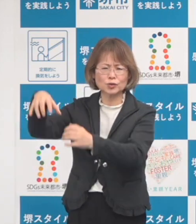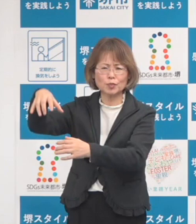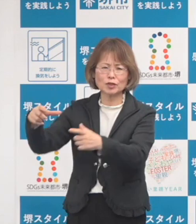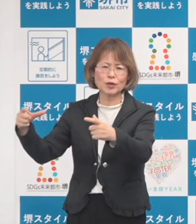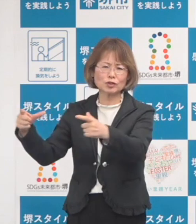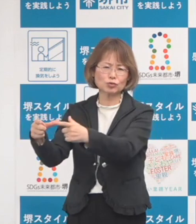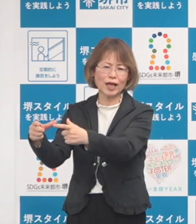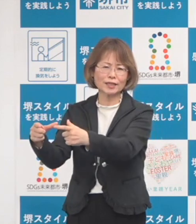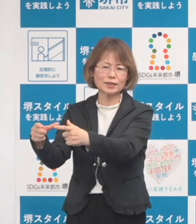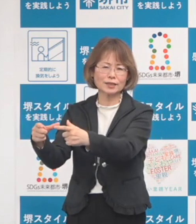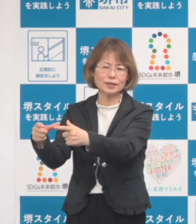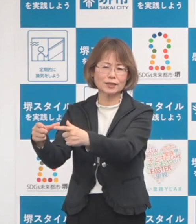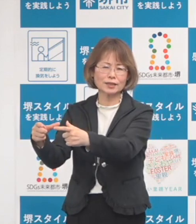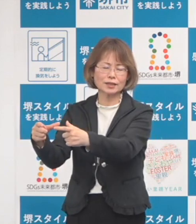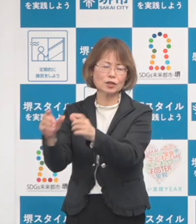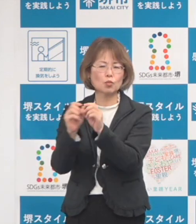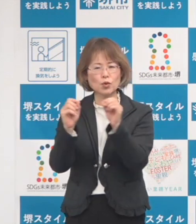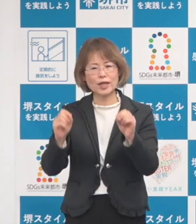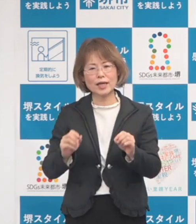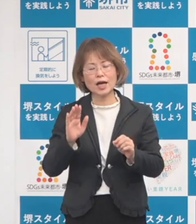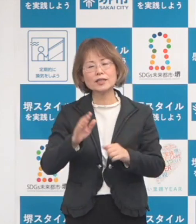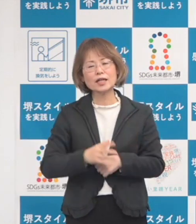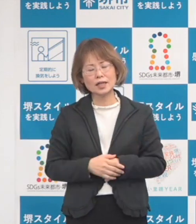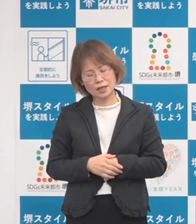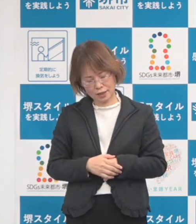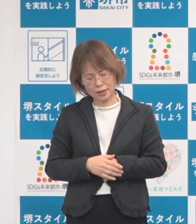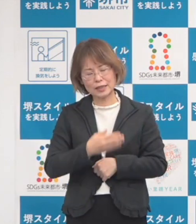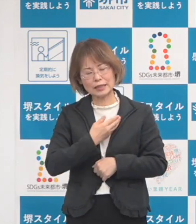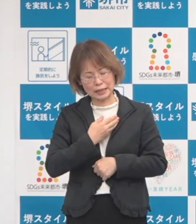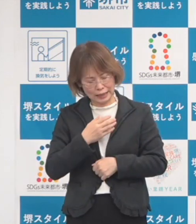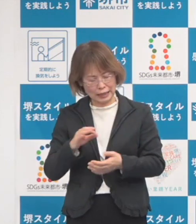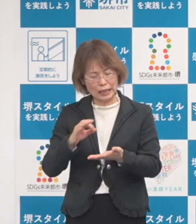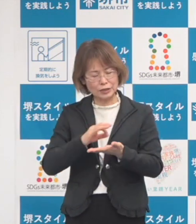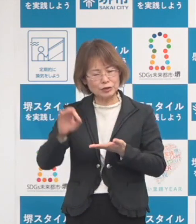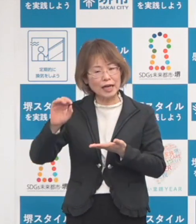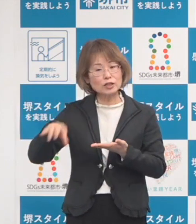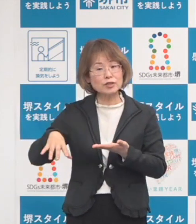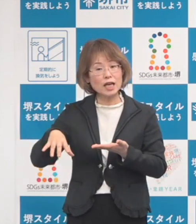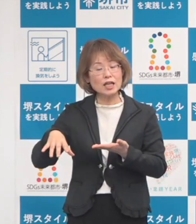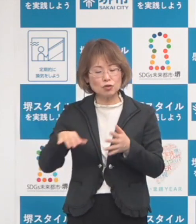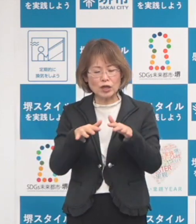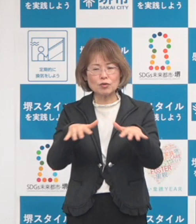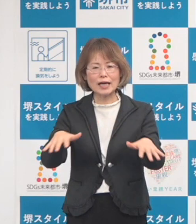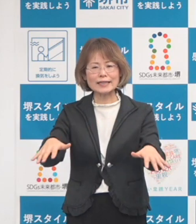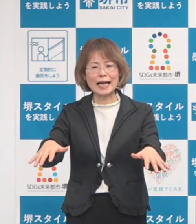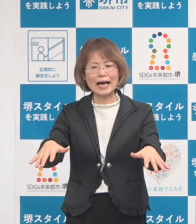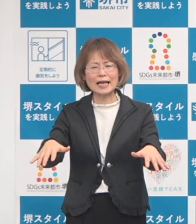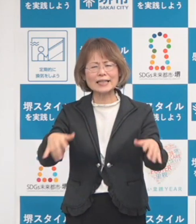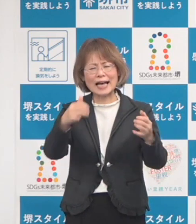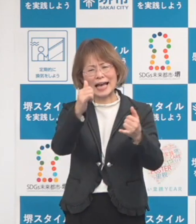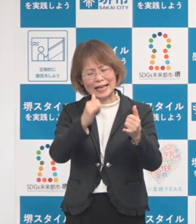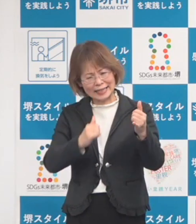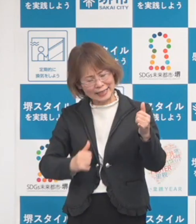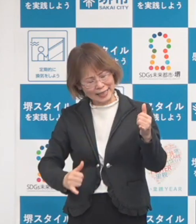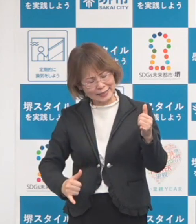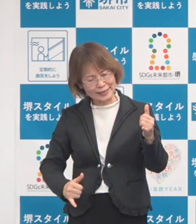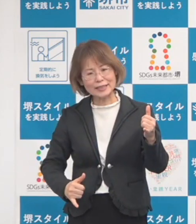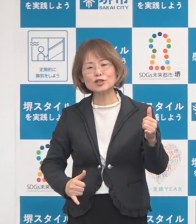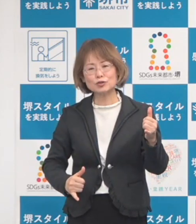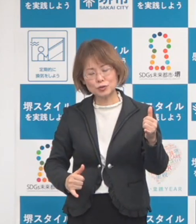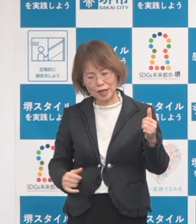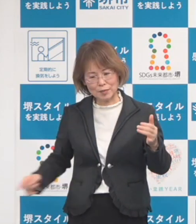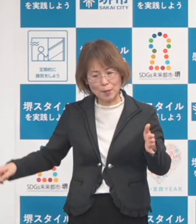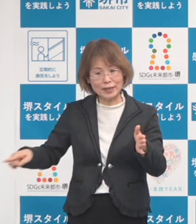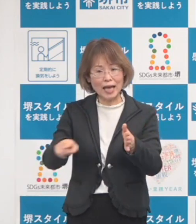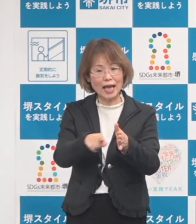っていう問題があって、使い捨てのものが普及していったっていうのが、歴史的というかそのこれまでの長い中